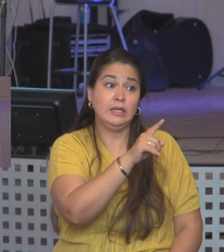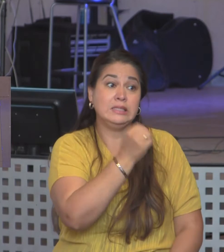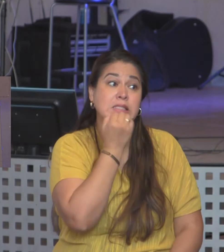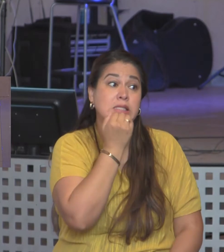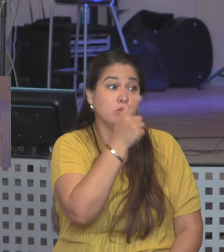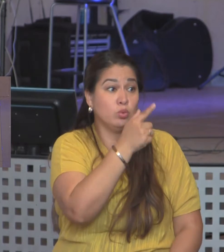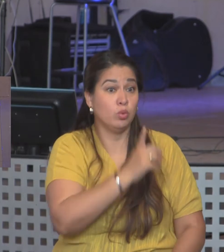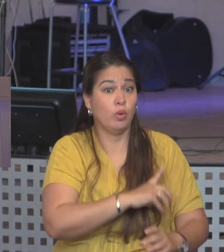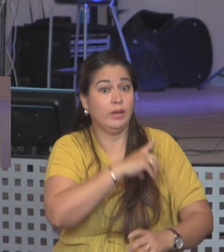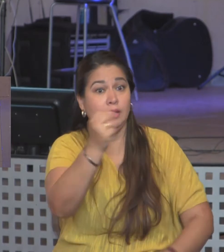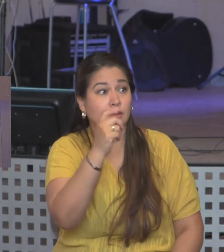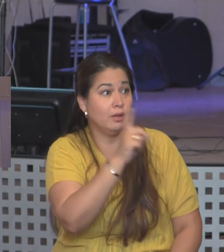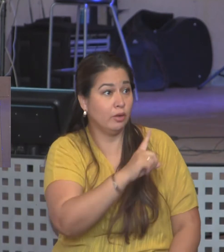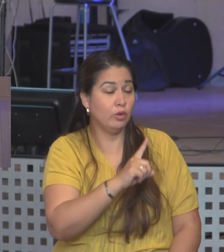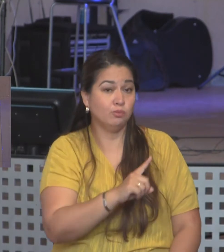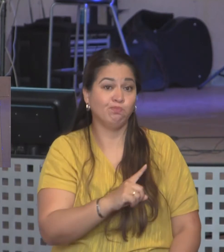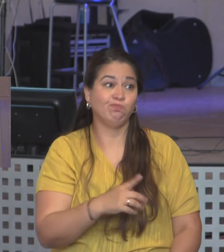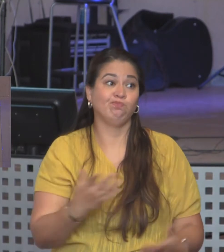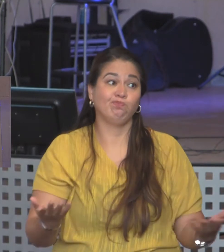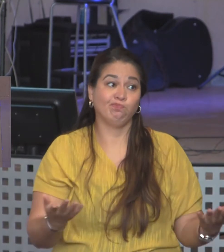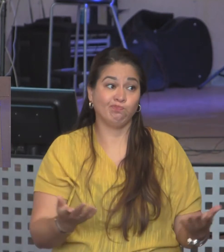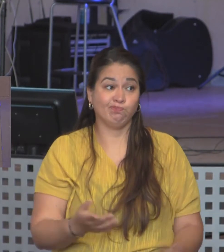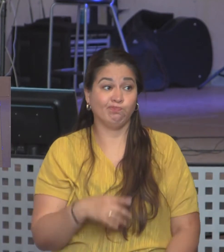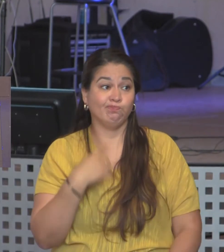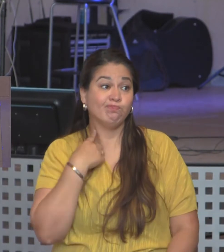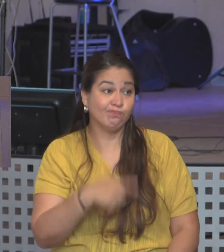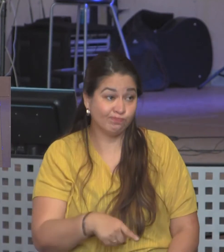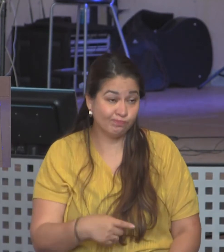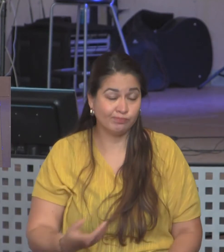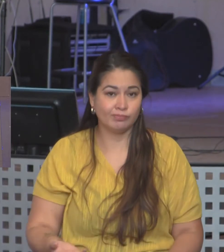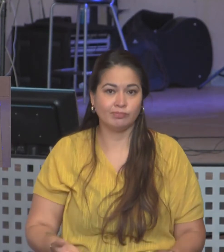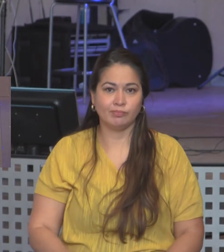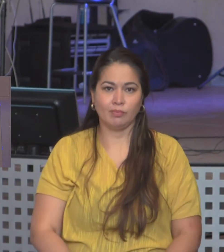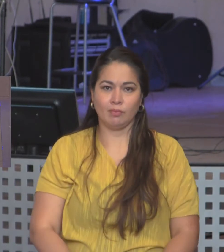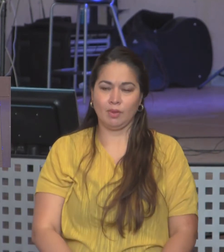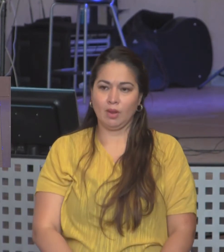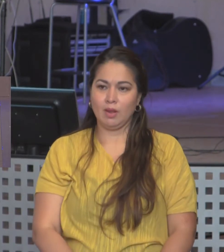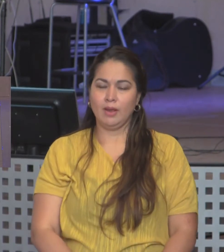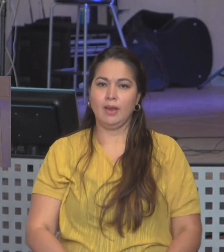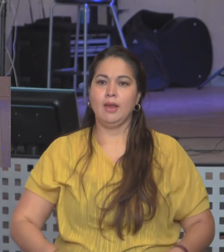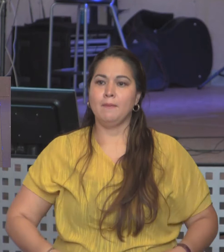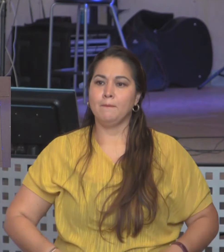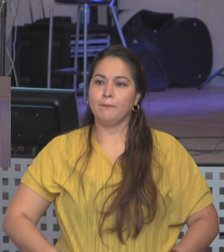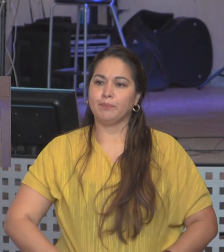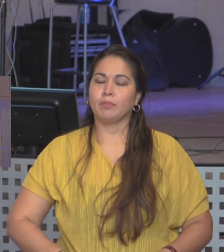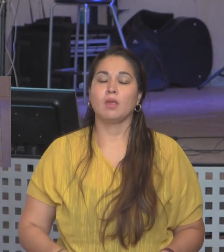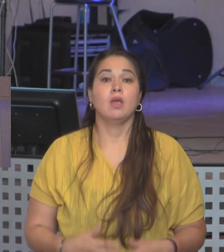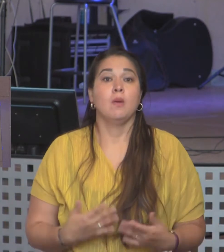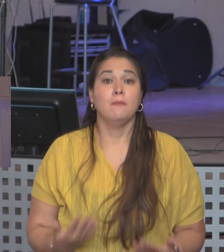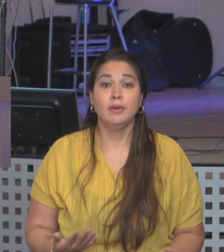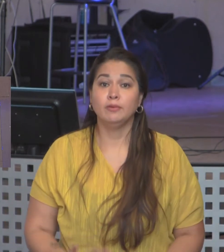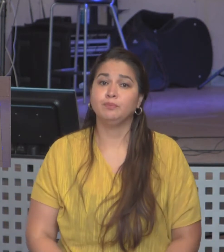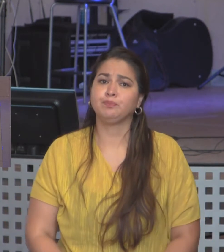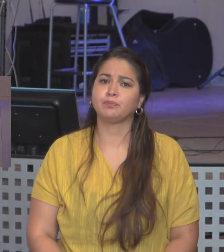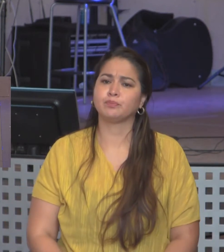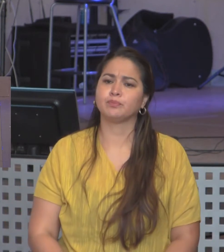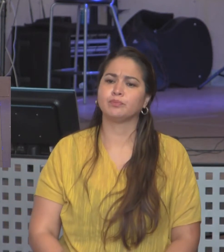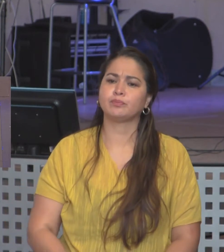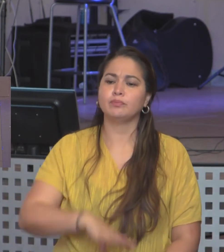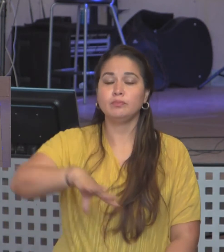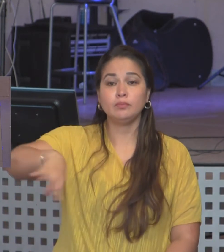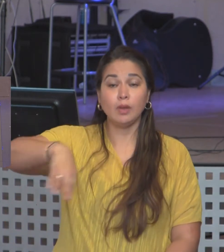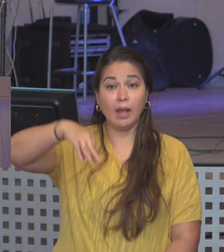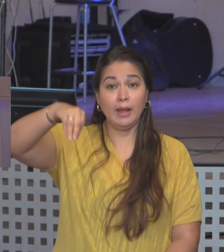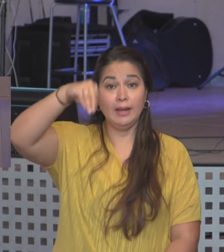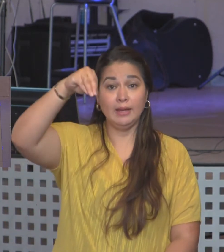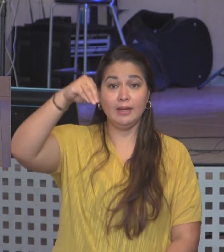Pero en lugar de decirle a las nubes y hablarle a las nubes